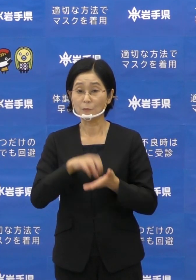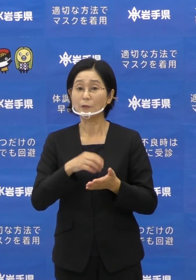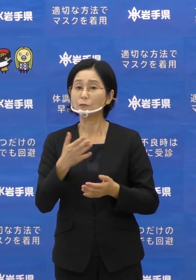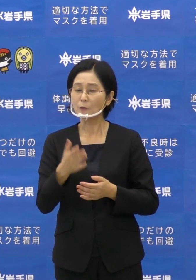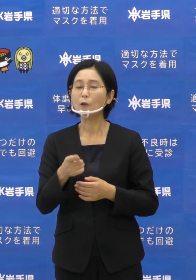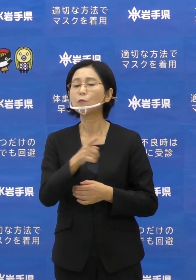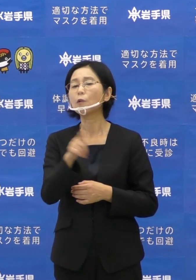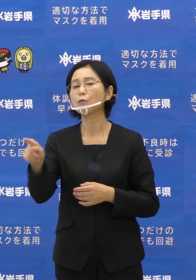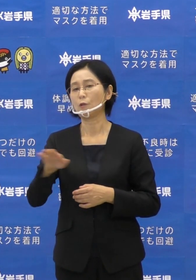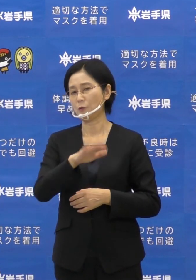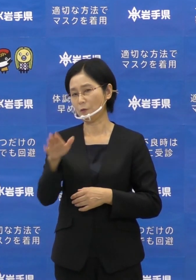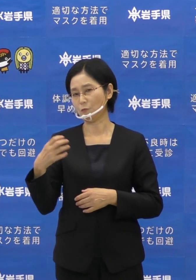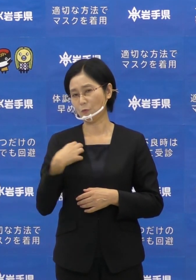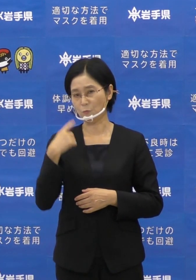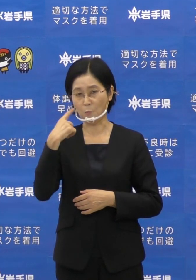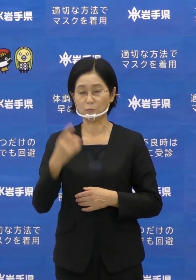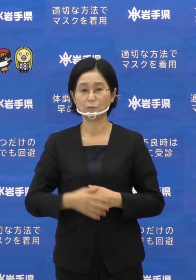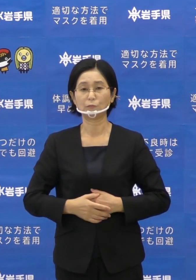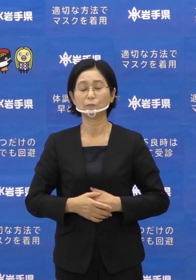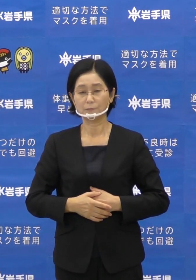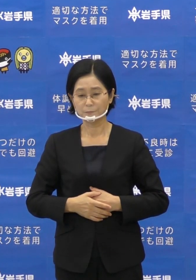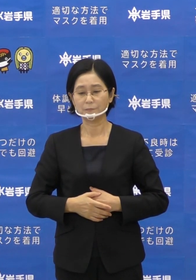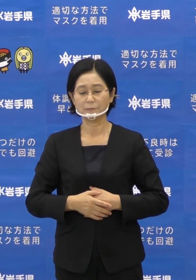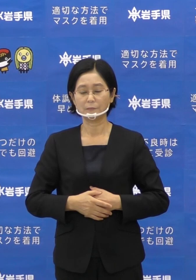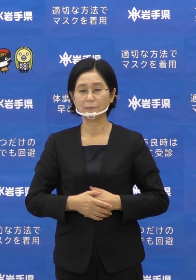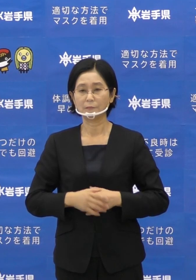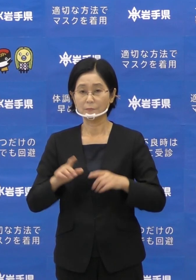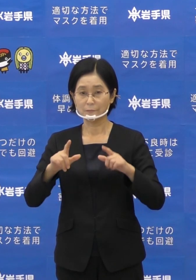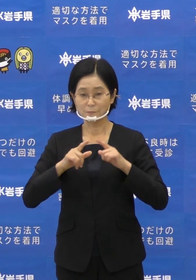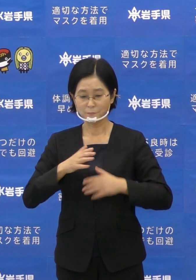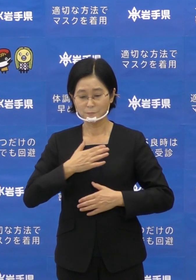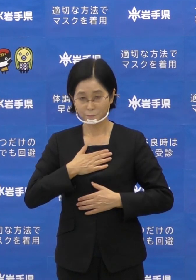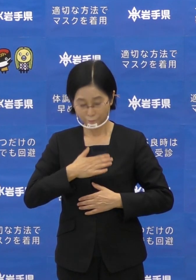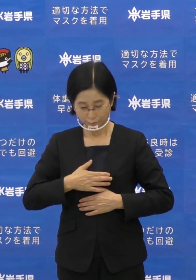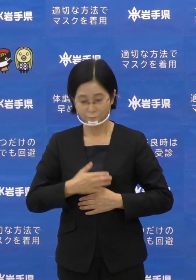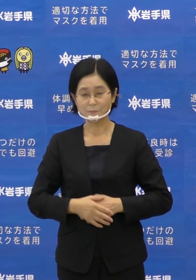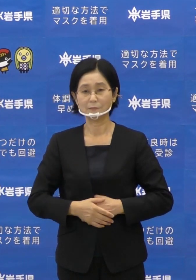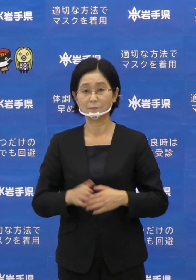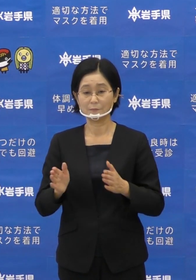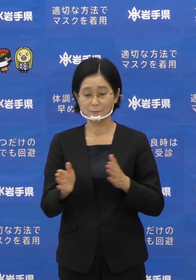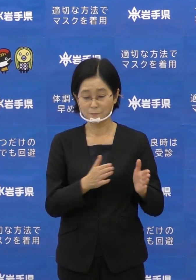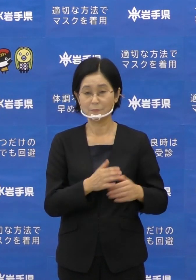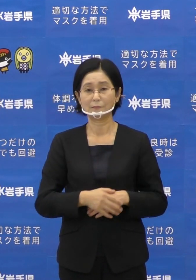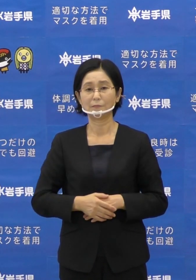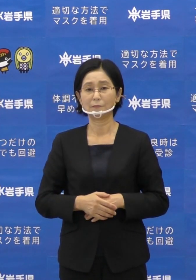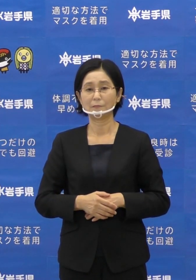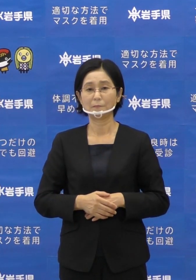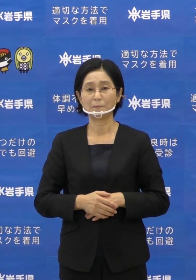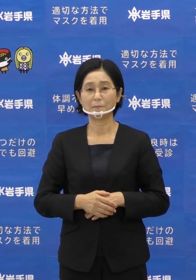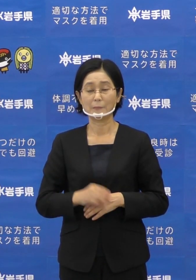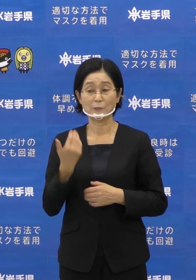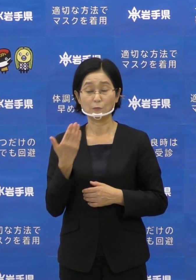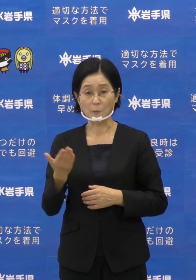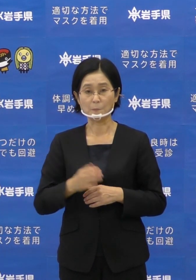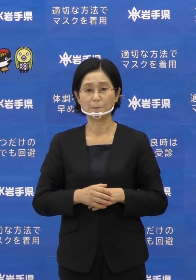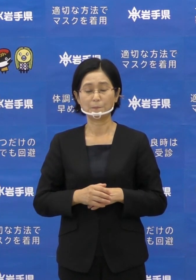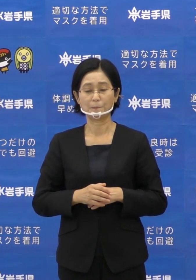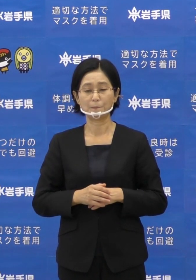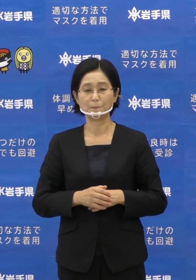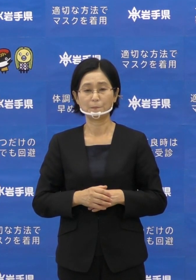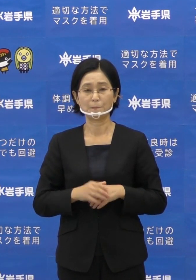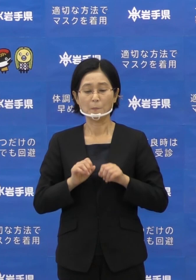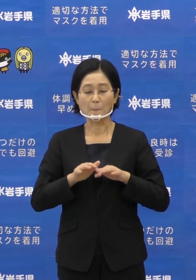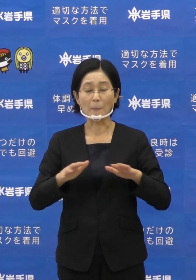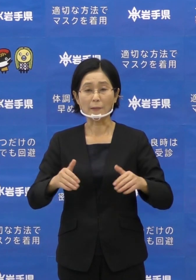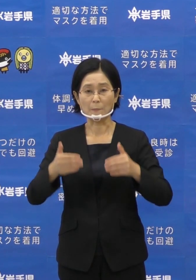ましょう。 分かりました。質問を、前防止等重点措置の方にしますけども、岩